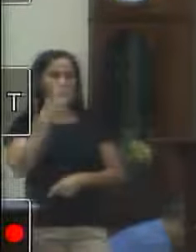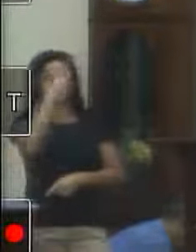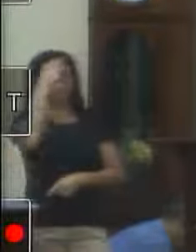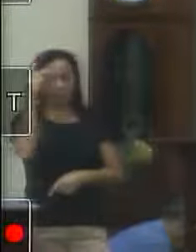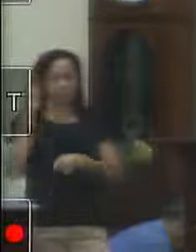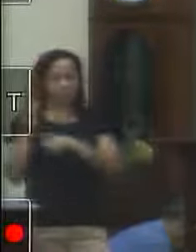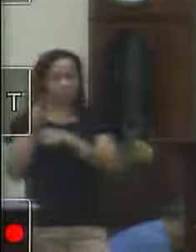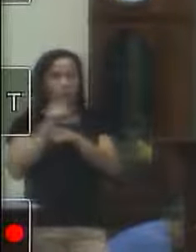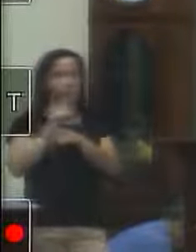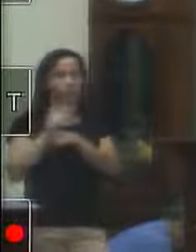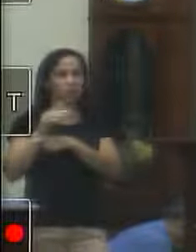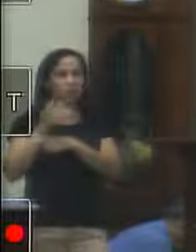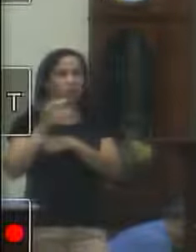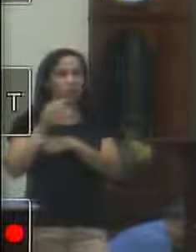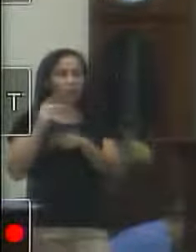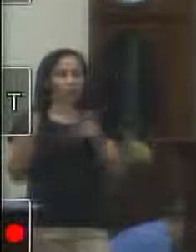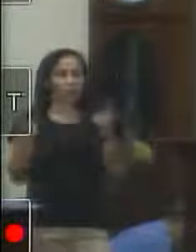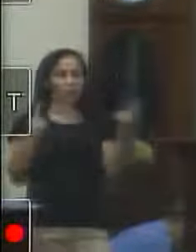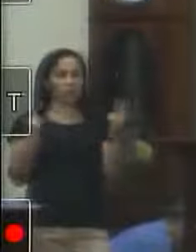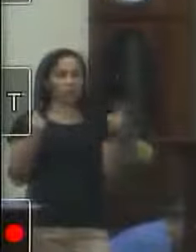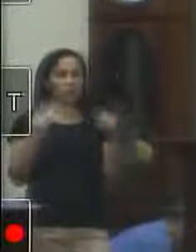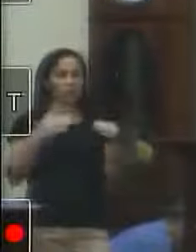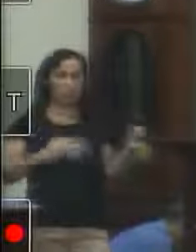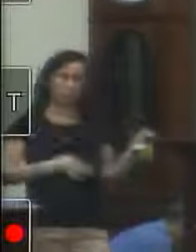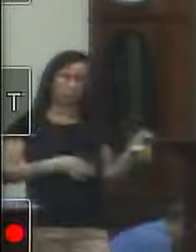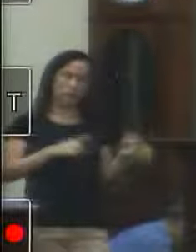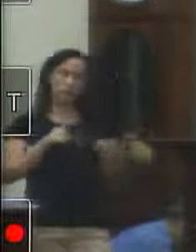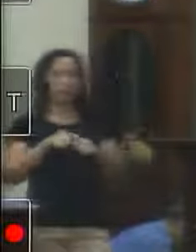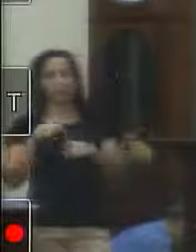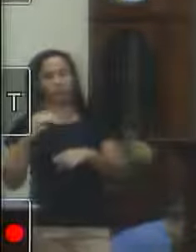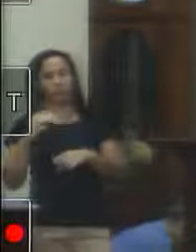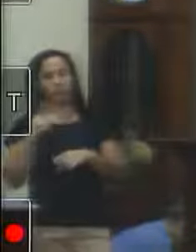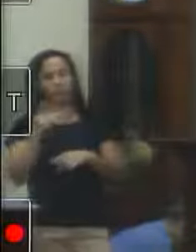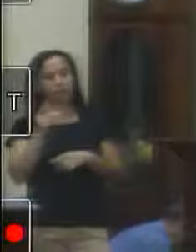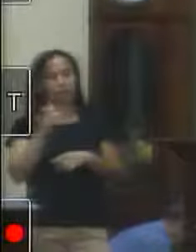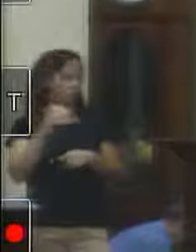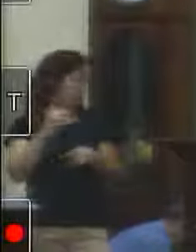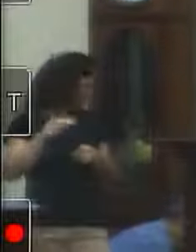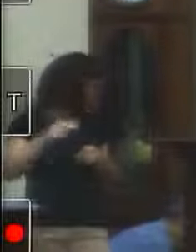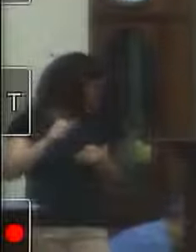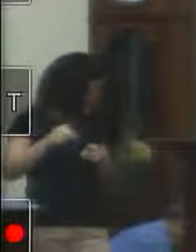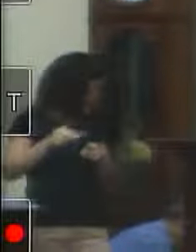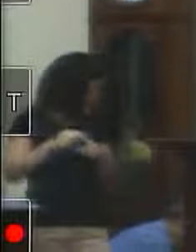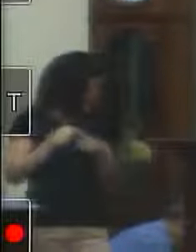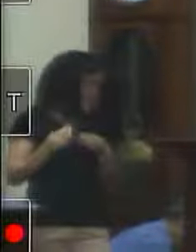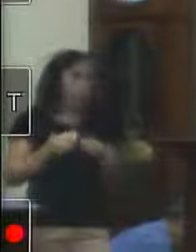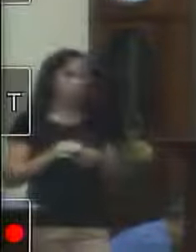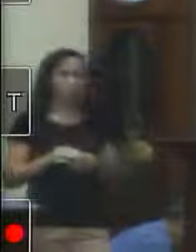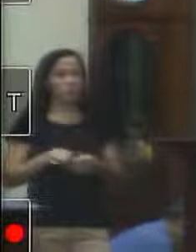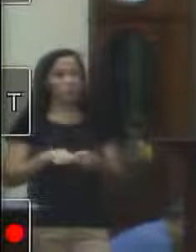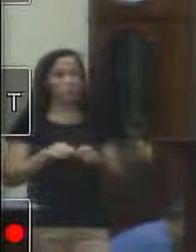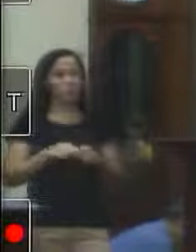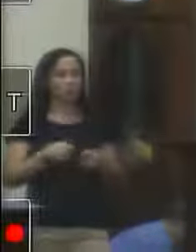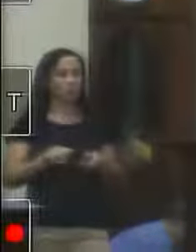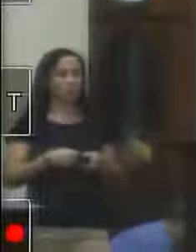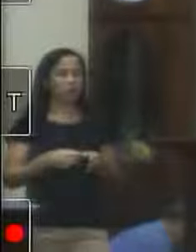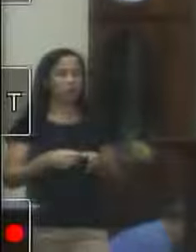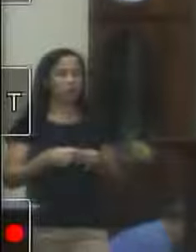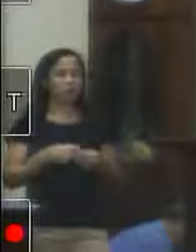fiscais somente para esses locais, e na sede do município não tinha ninguém fiscalizando, e também